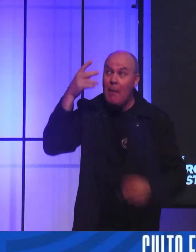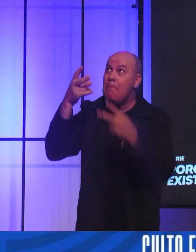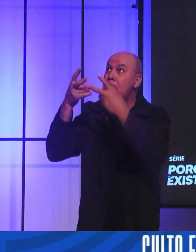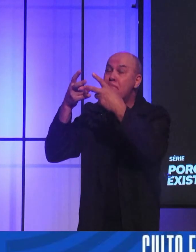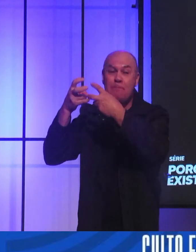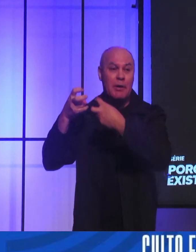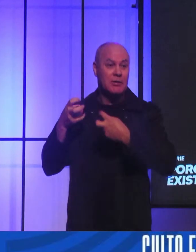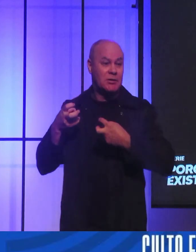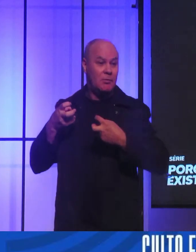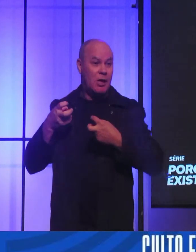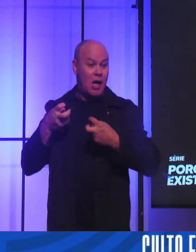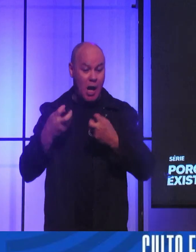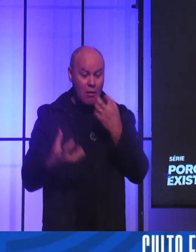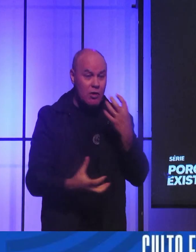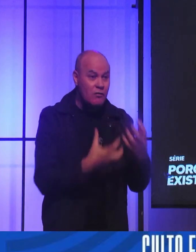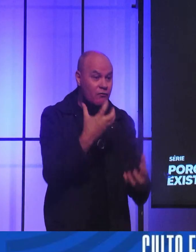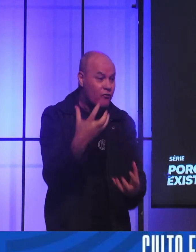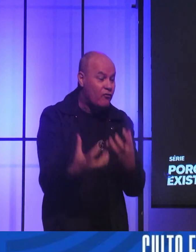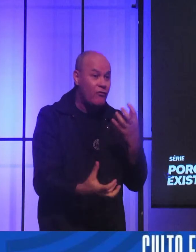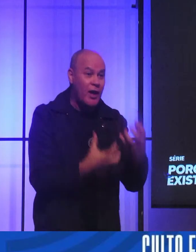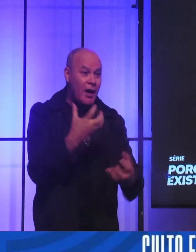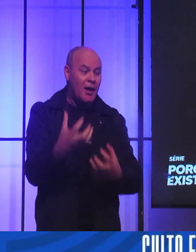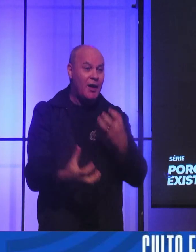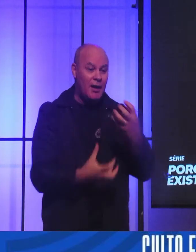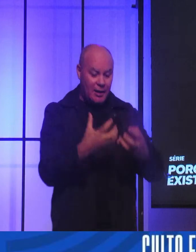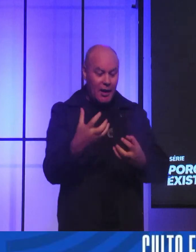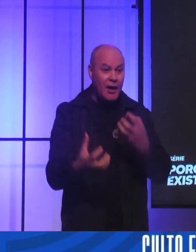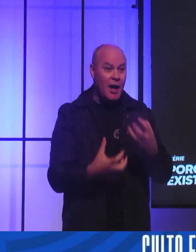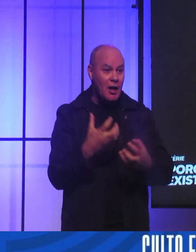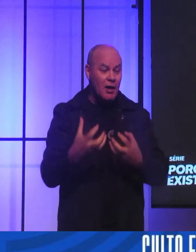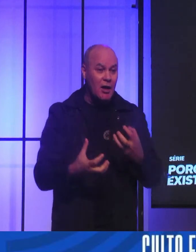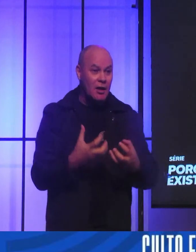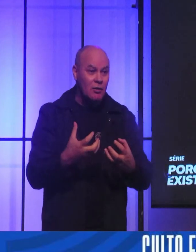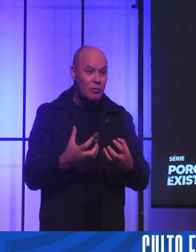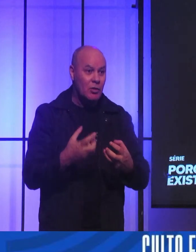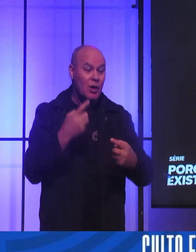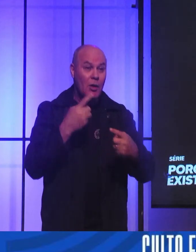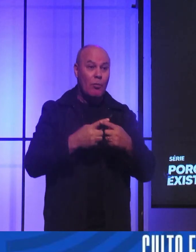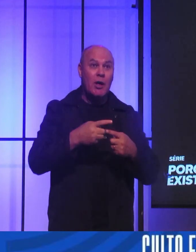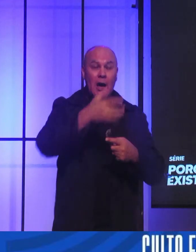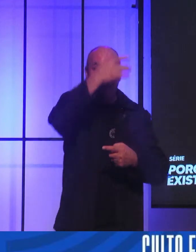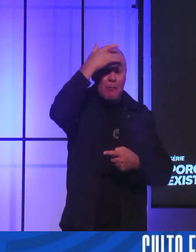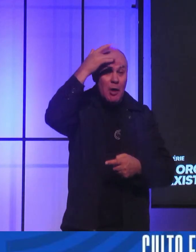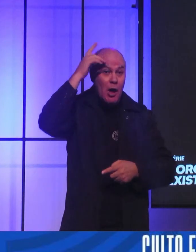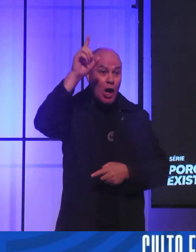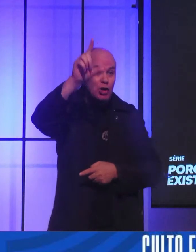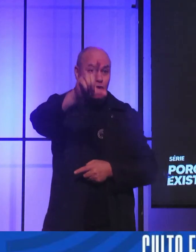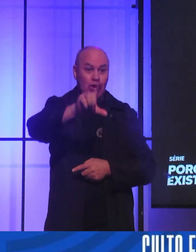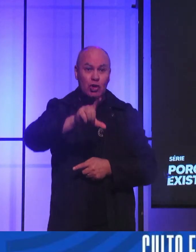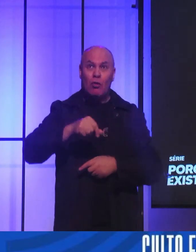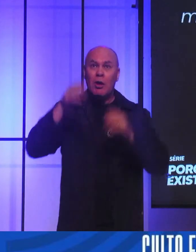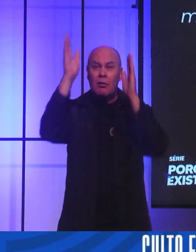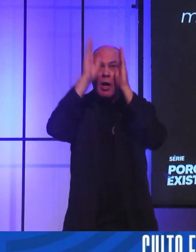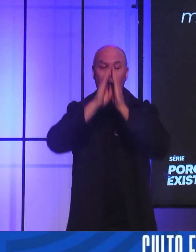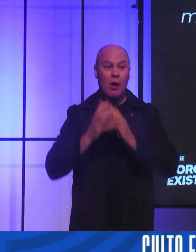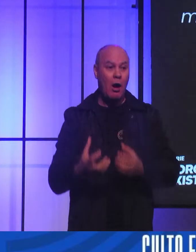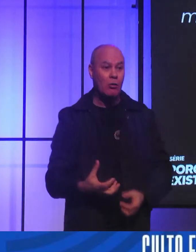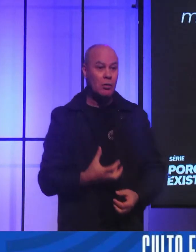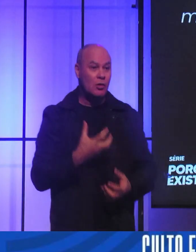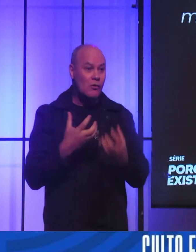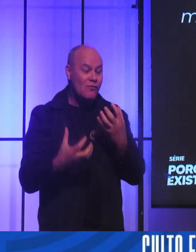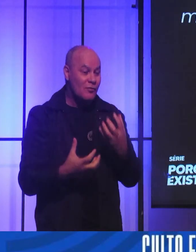ainda atormentado com enxofre ardente na presença dos santos anjos e do Cordeiro. E a fumaça